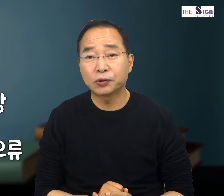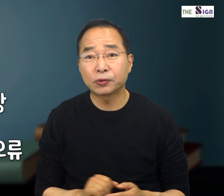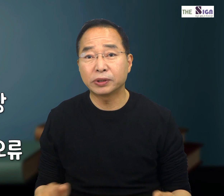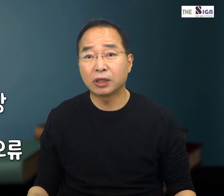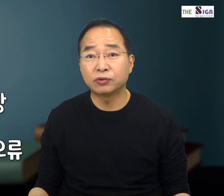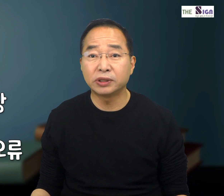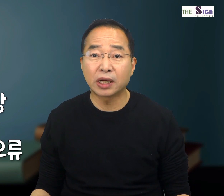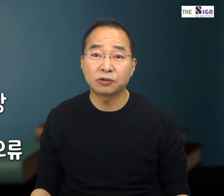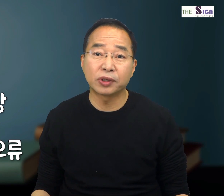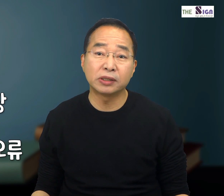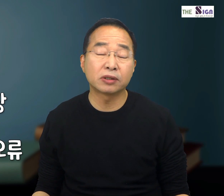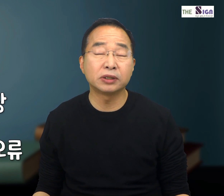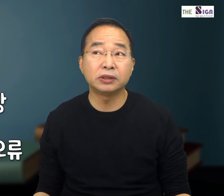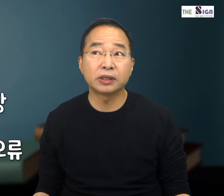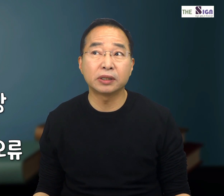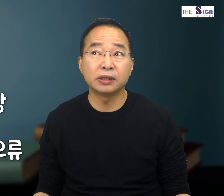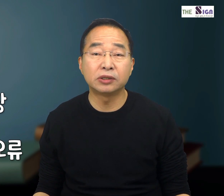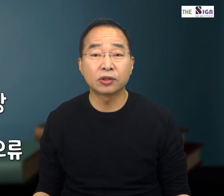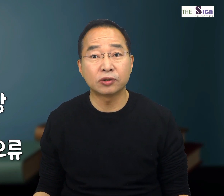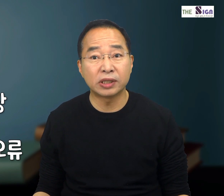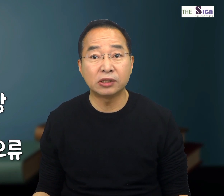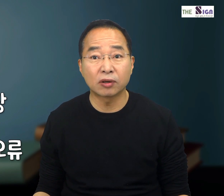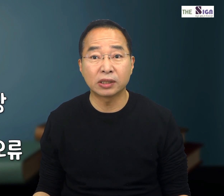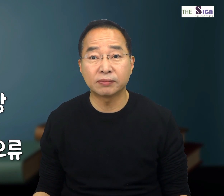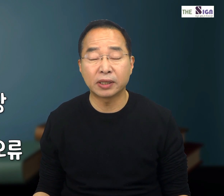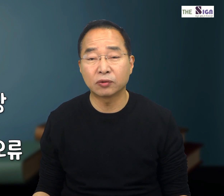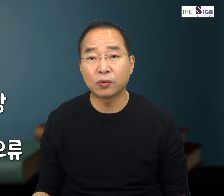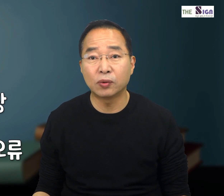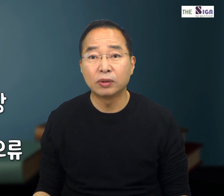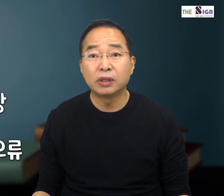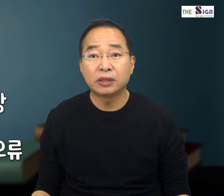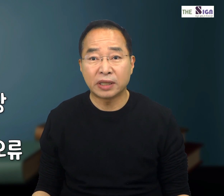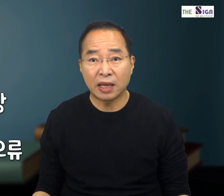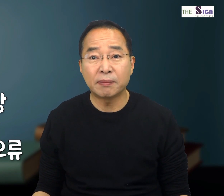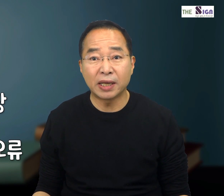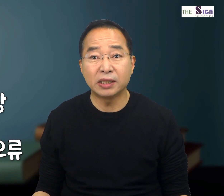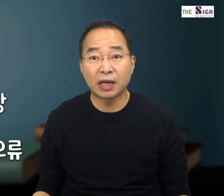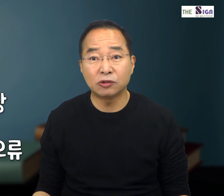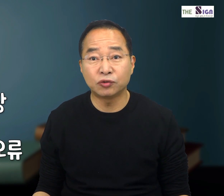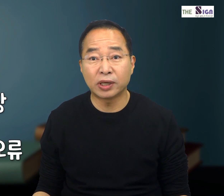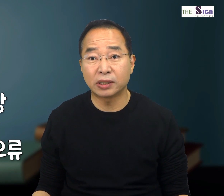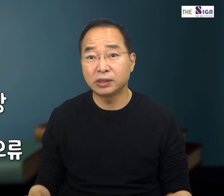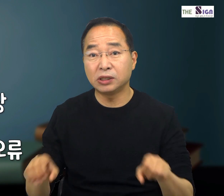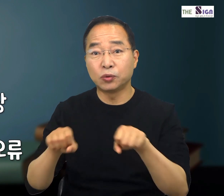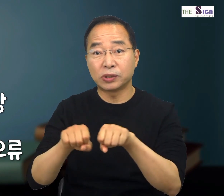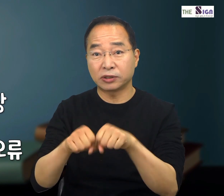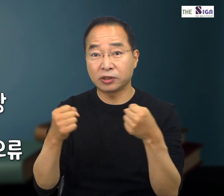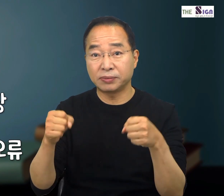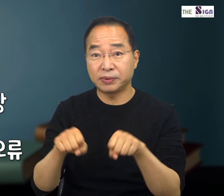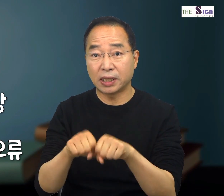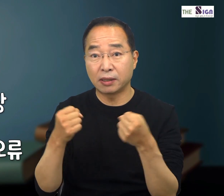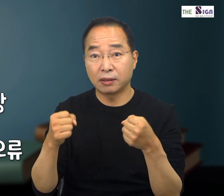참고적으로 이게 우리나라 수화에서는 이제 2000년대 이전까지만 해도 대만이라는 수화를 이 동작을 썼습니다.